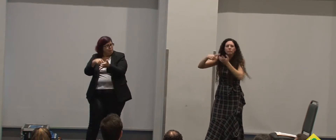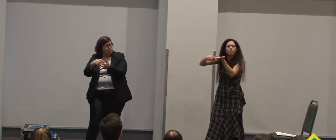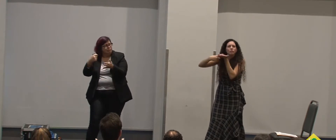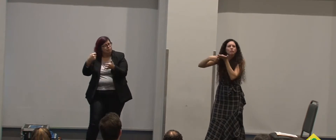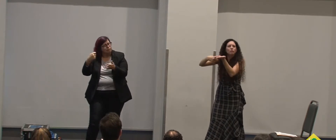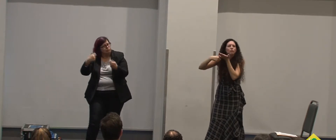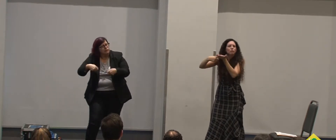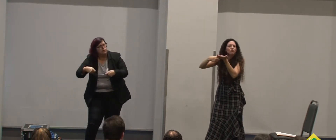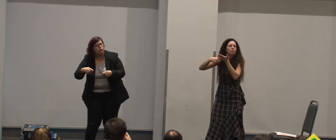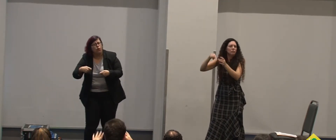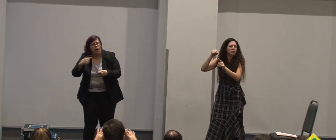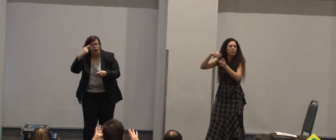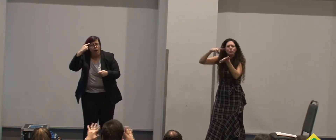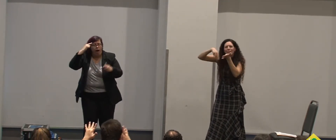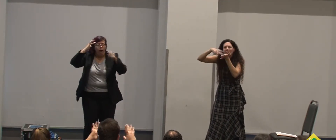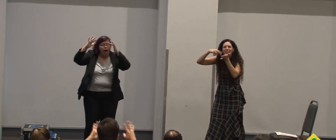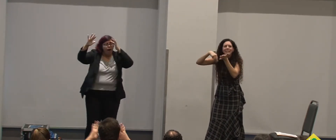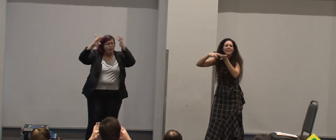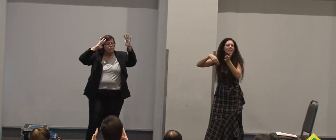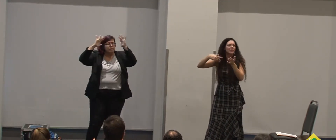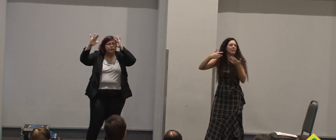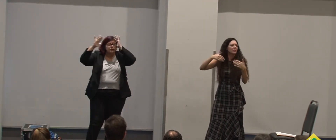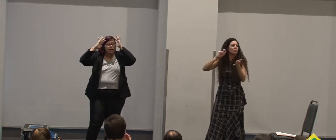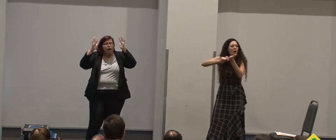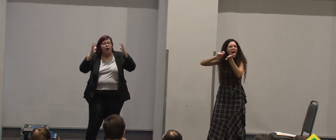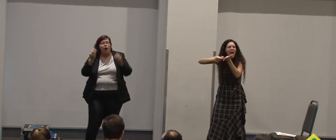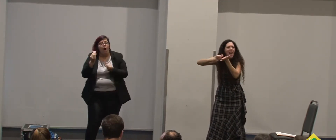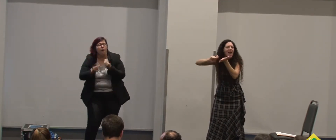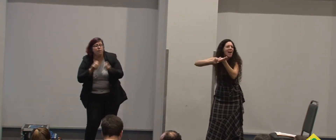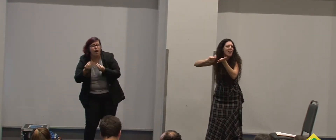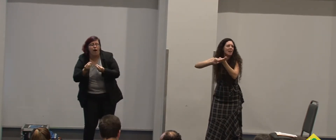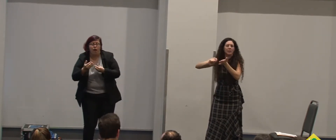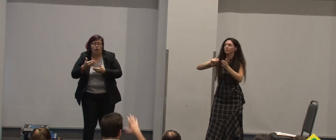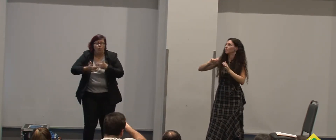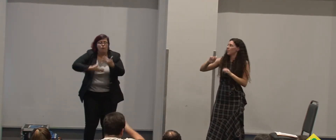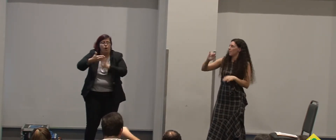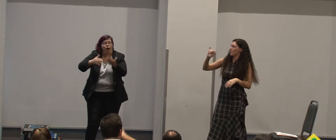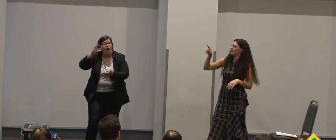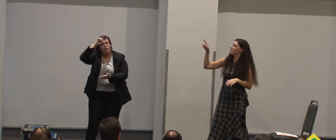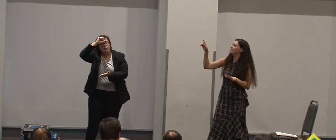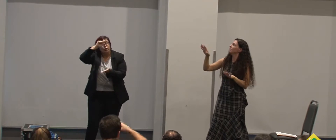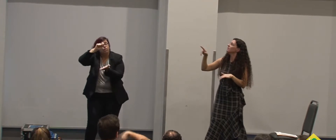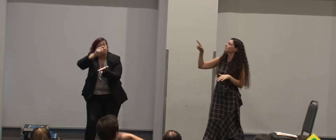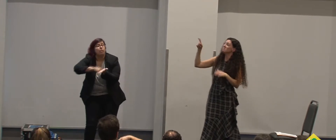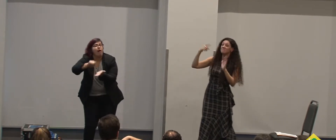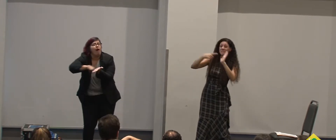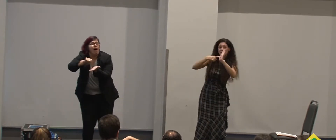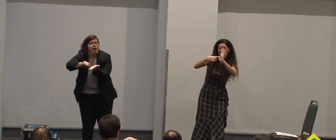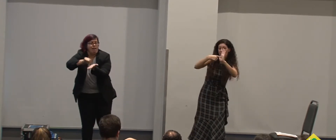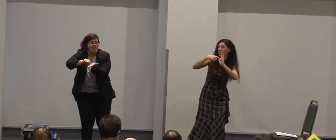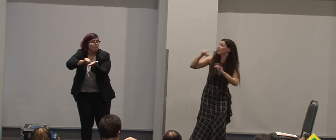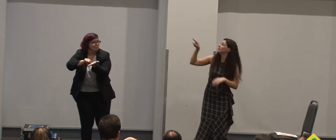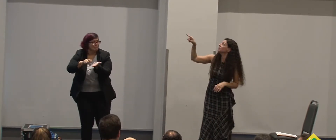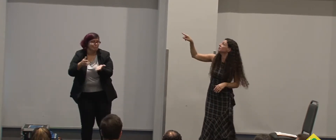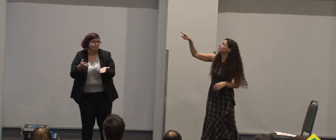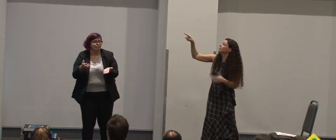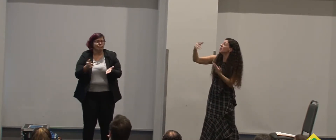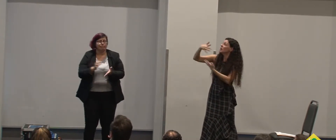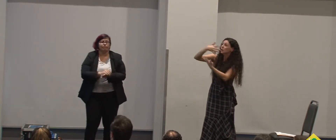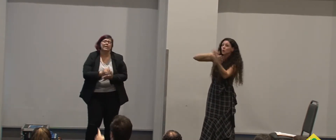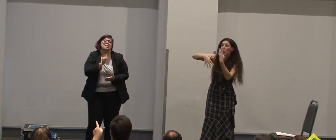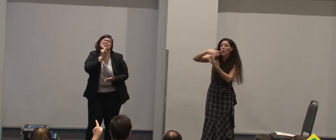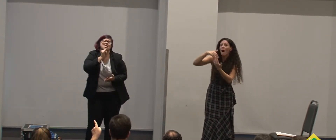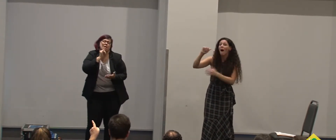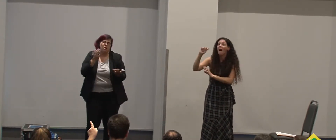um pouco menos desse tipo de registro. Então, há necessidade da gente alcançar esse tipo de registro e que os surdos